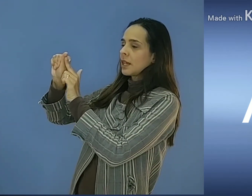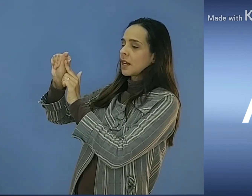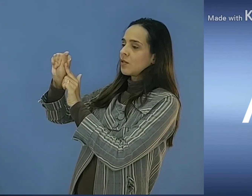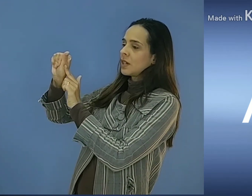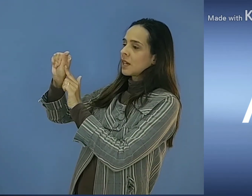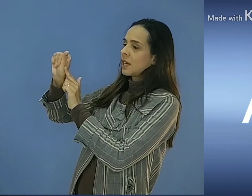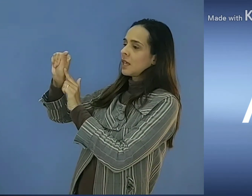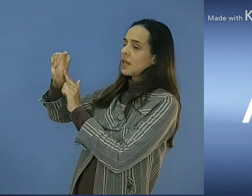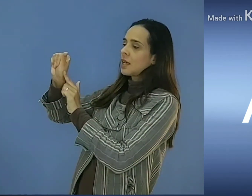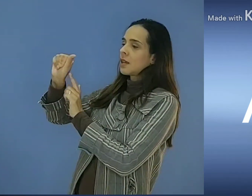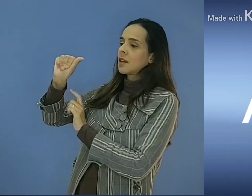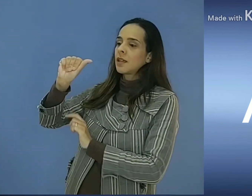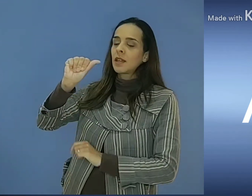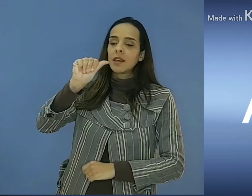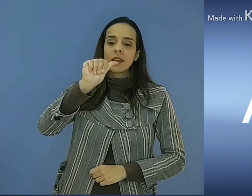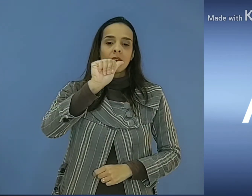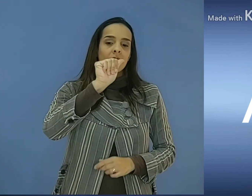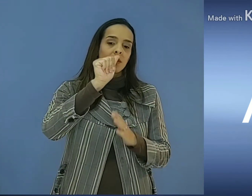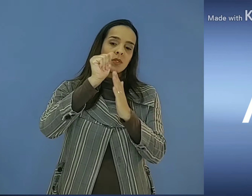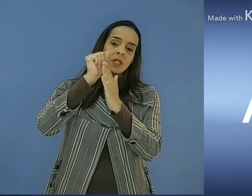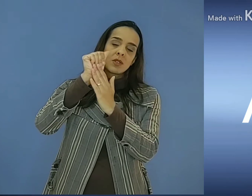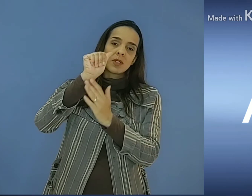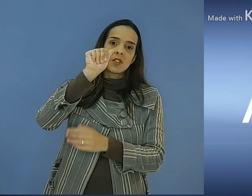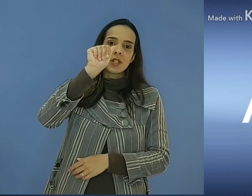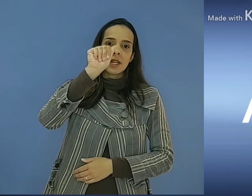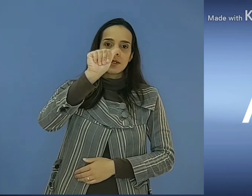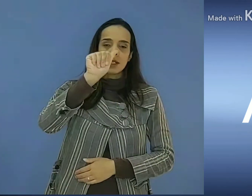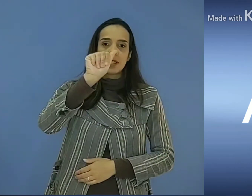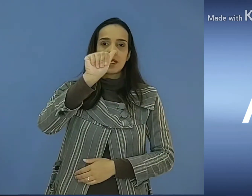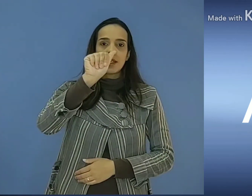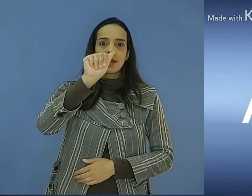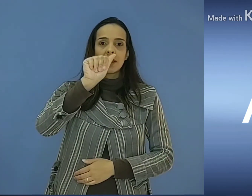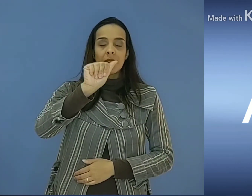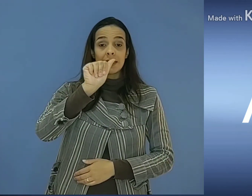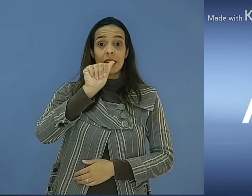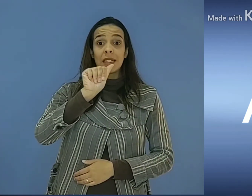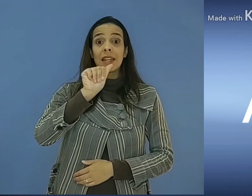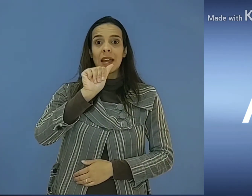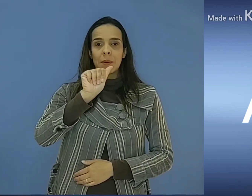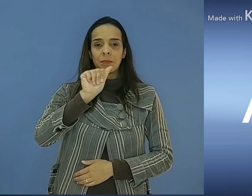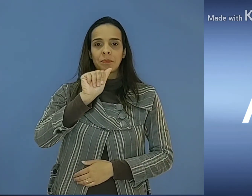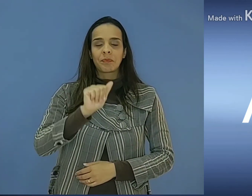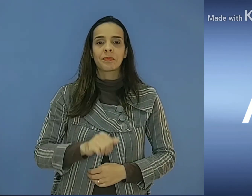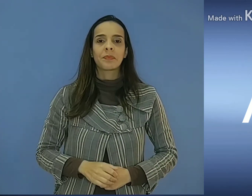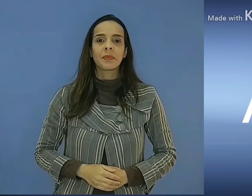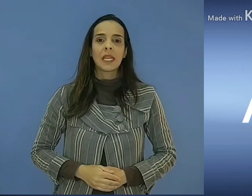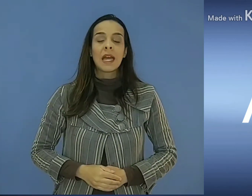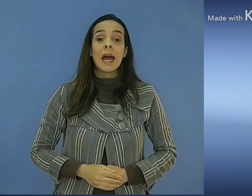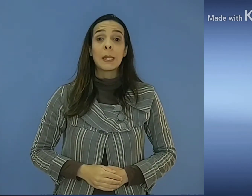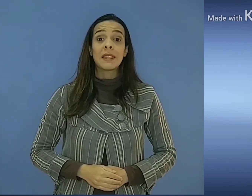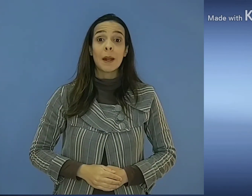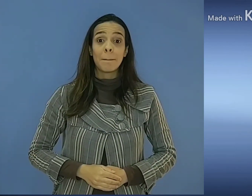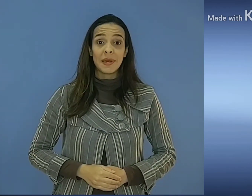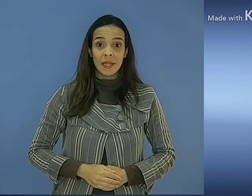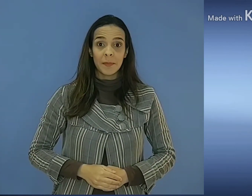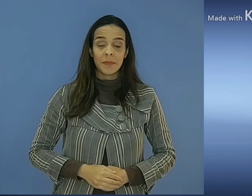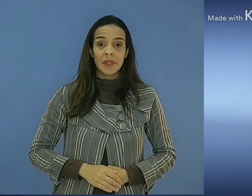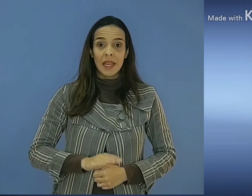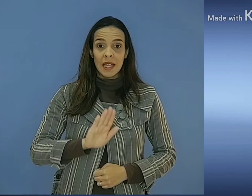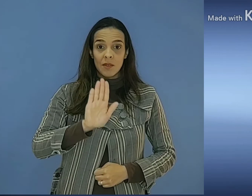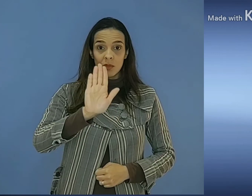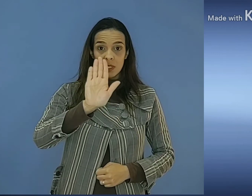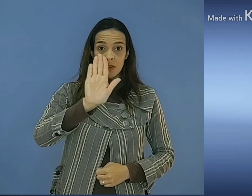certo? O polegar fica aqui, os dedos esticados aqui. Essa é a letra A. A letra